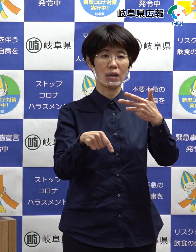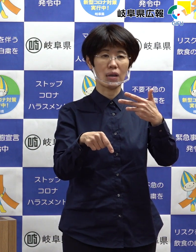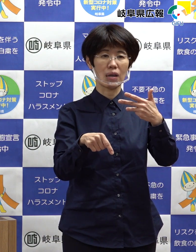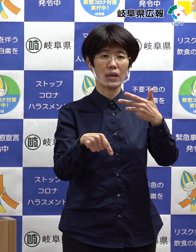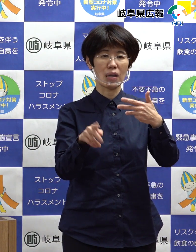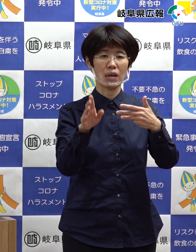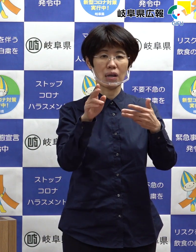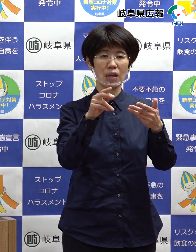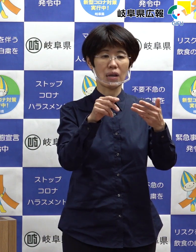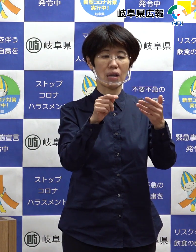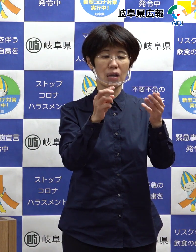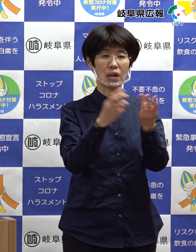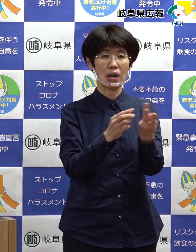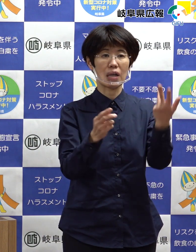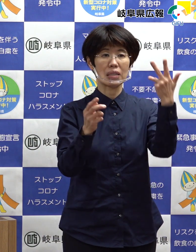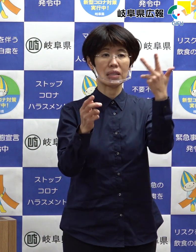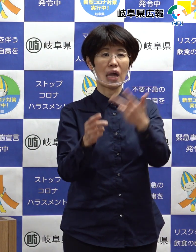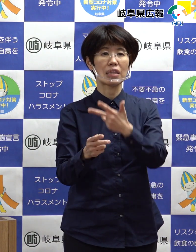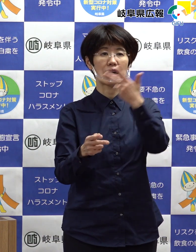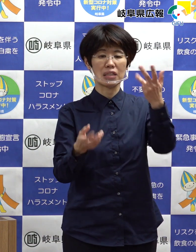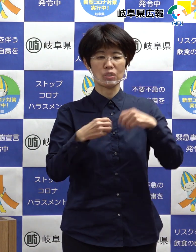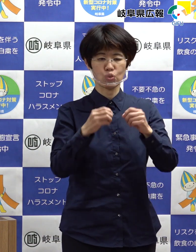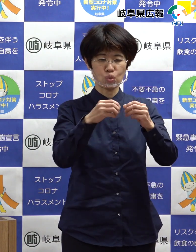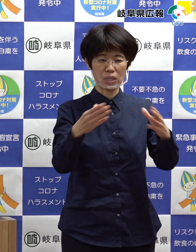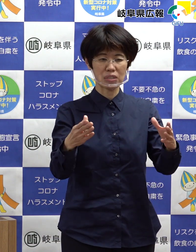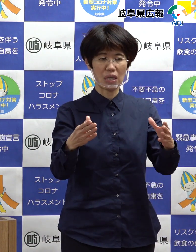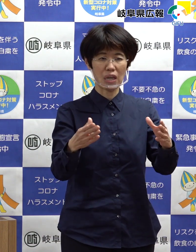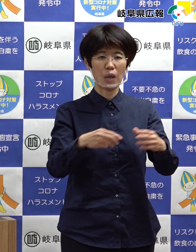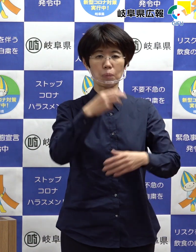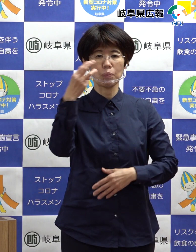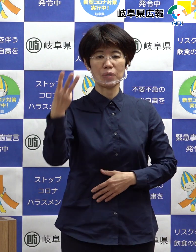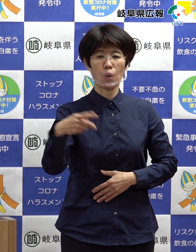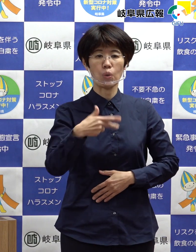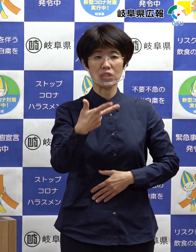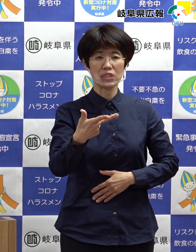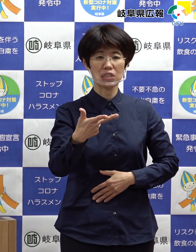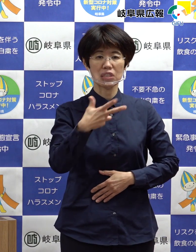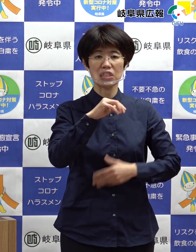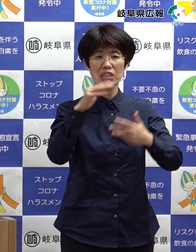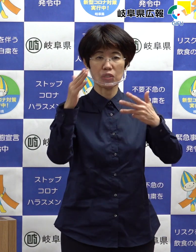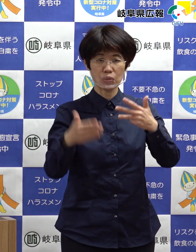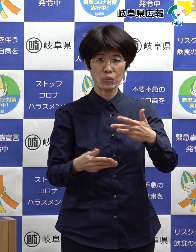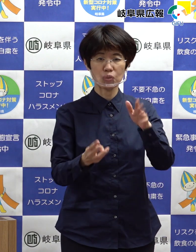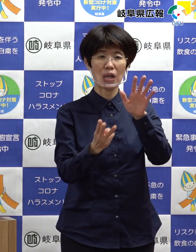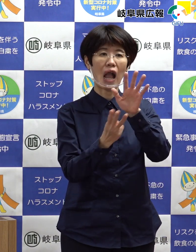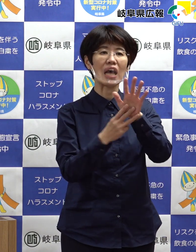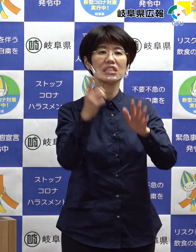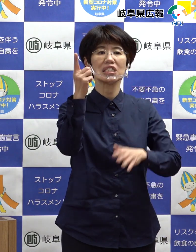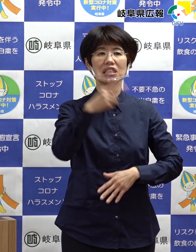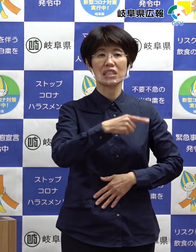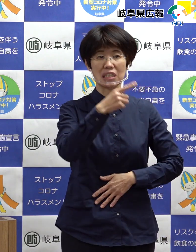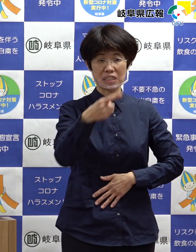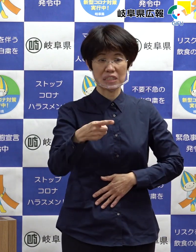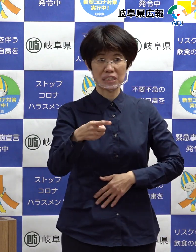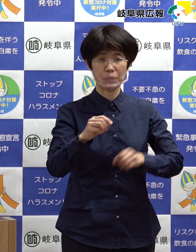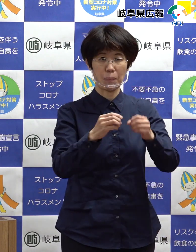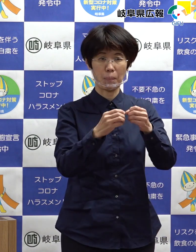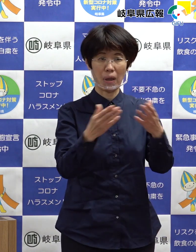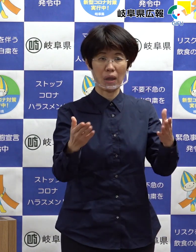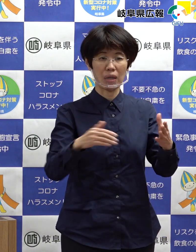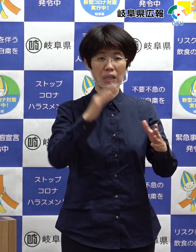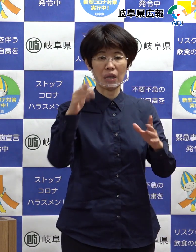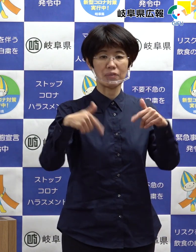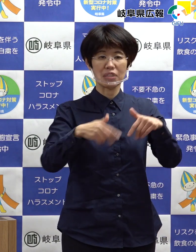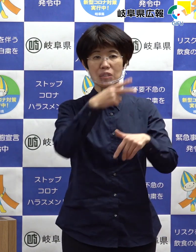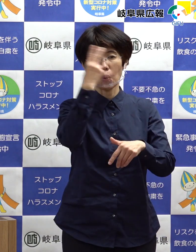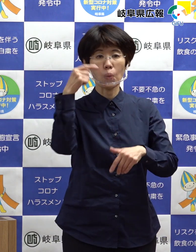まあ、7人の新たなクラスターが発生と、同じく美濃市内の福祉でも8人の新たなクラスターが発生と、それから高山